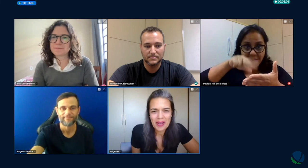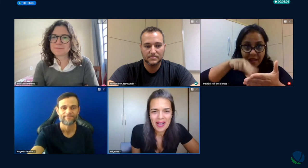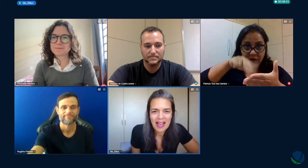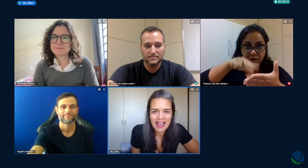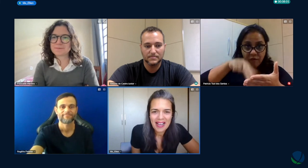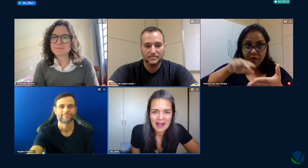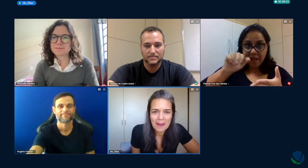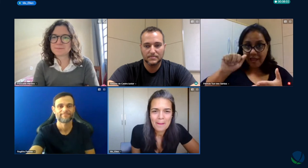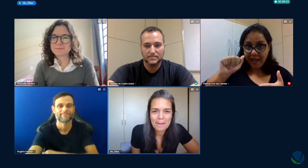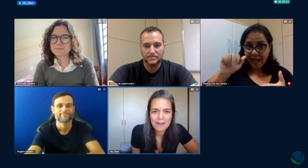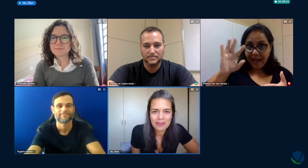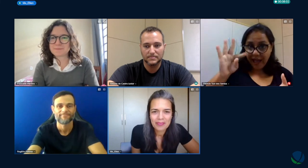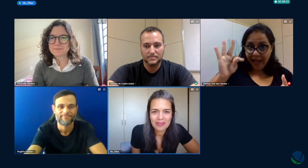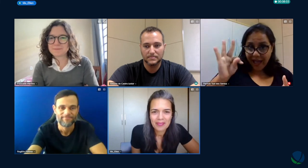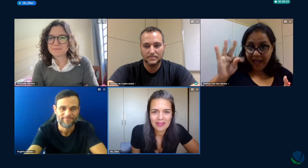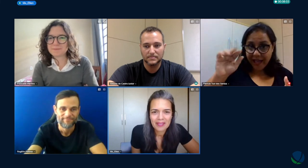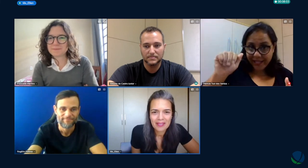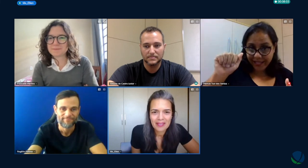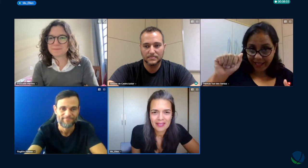Então,